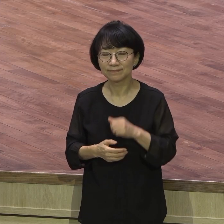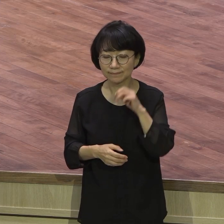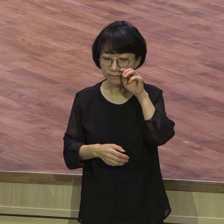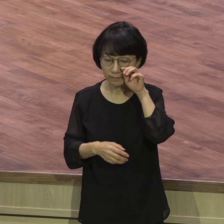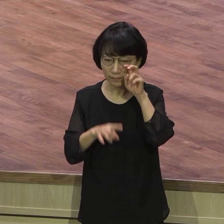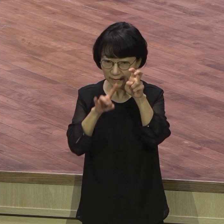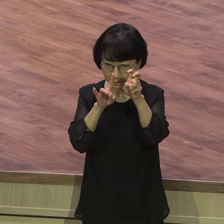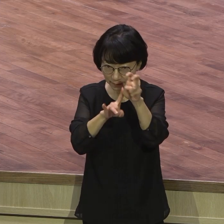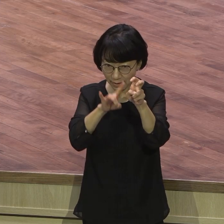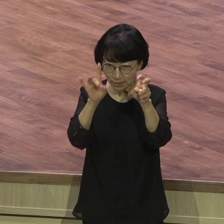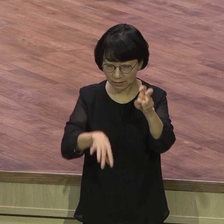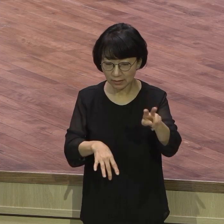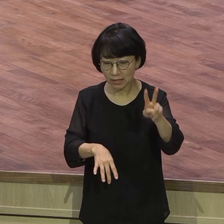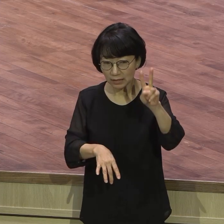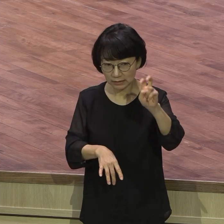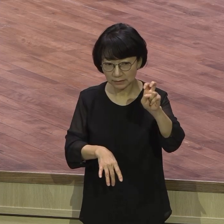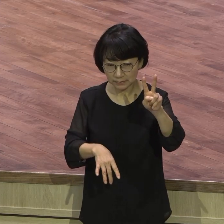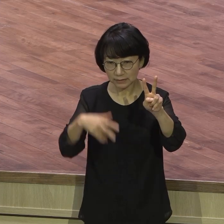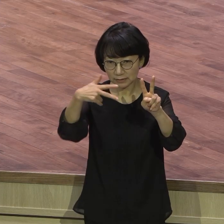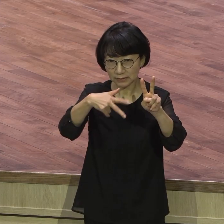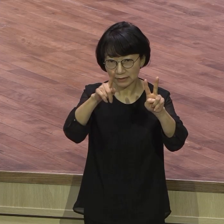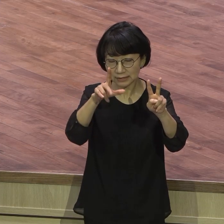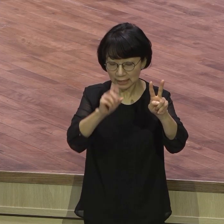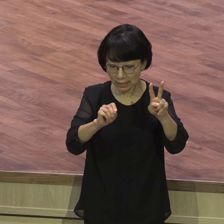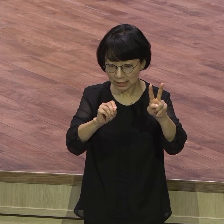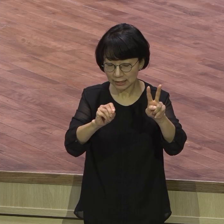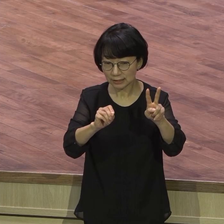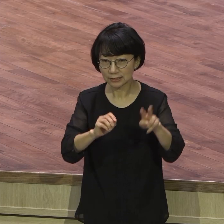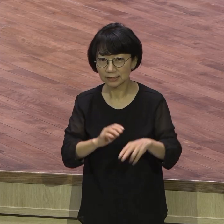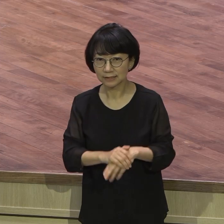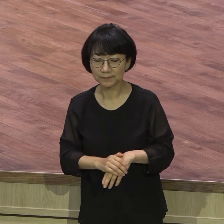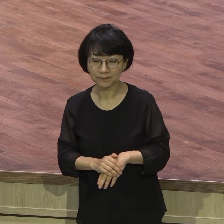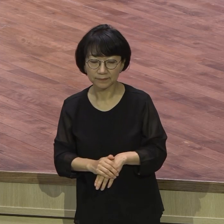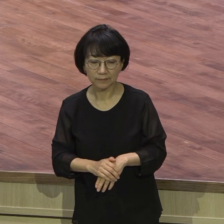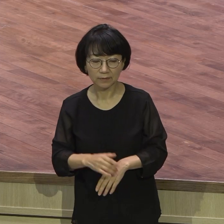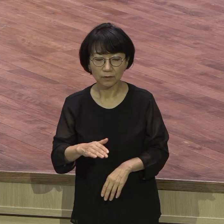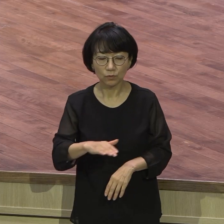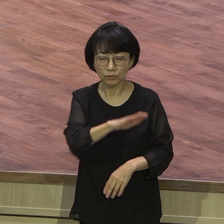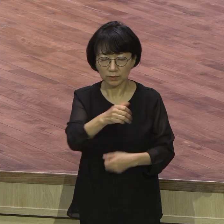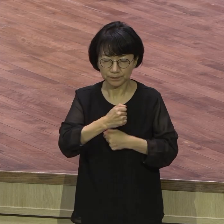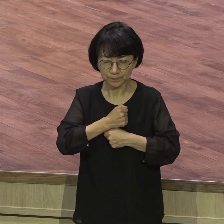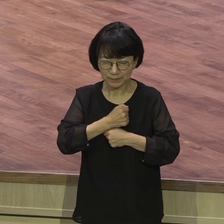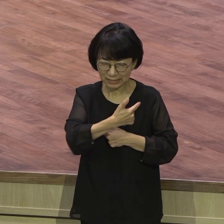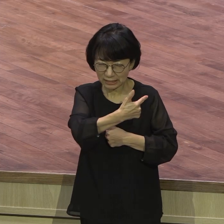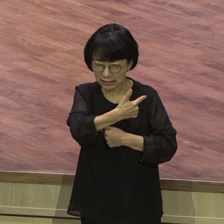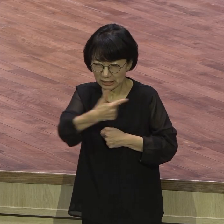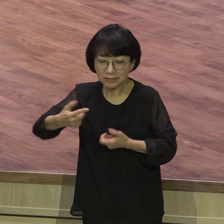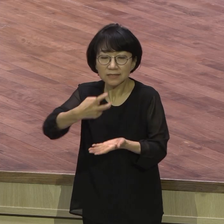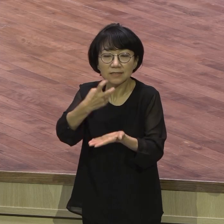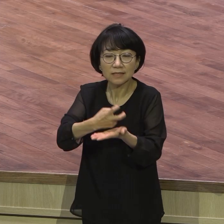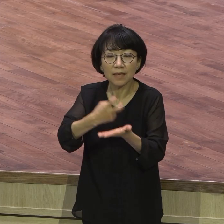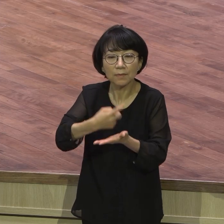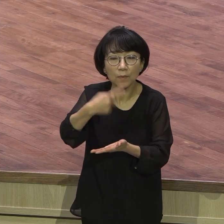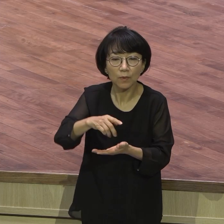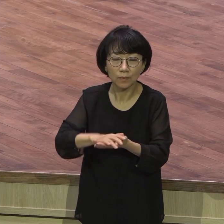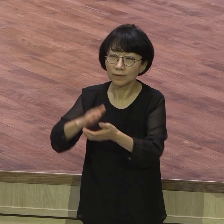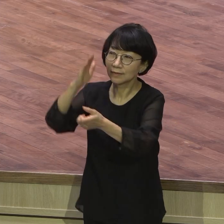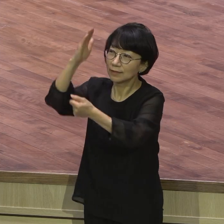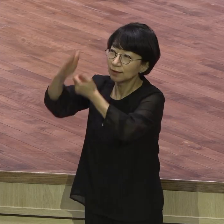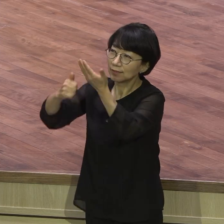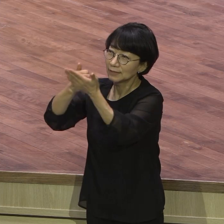마태복음 22장에 보면 예수님께서 우리가 지켜야 될 가장 큰 계명이 뭐냐 하나님을 사랑하는